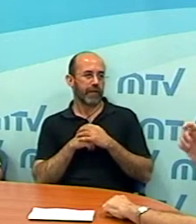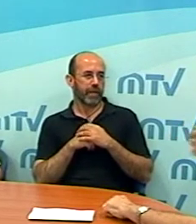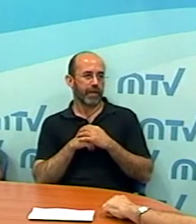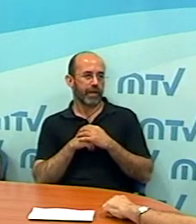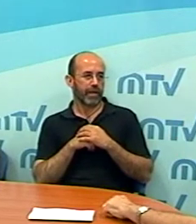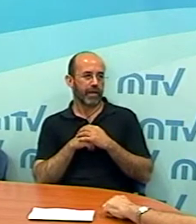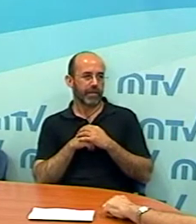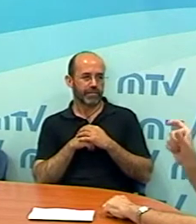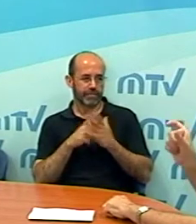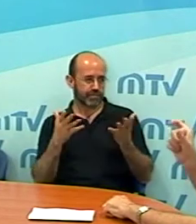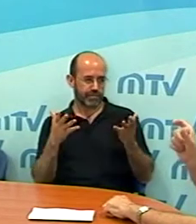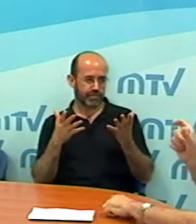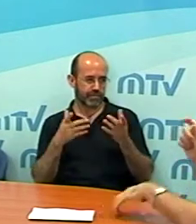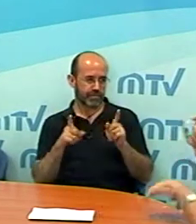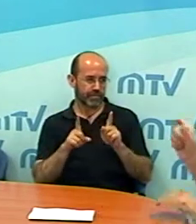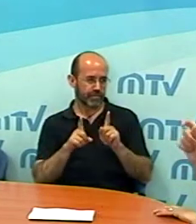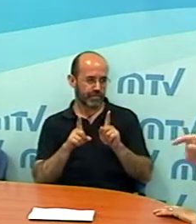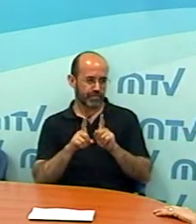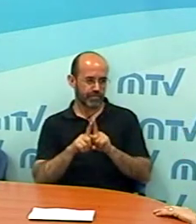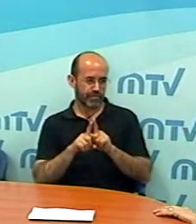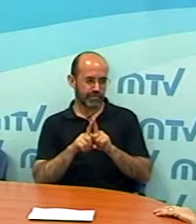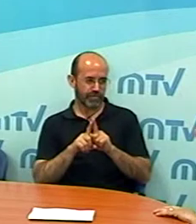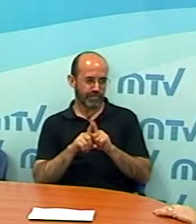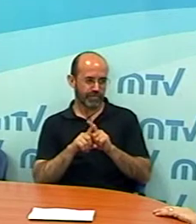Hay palabras